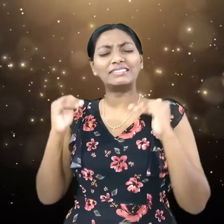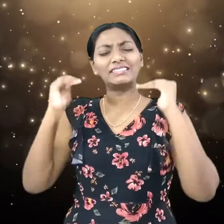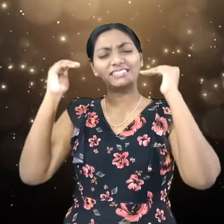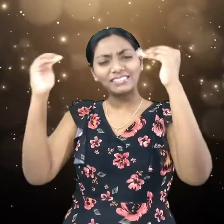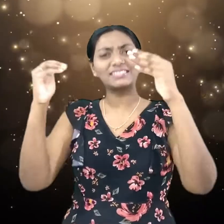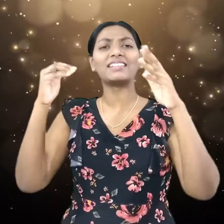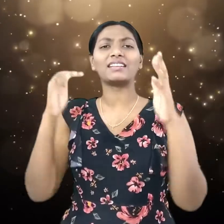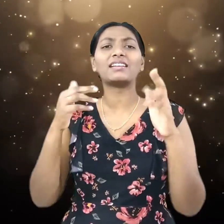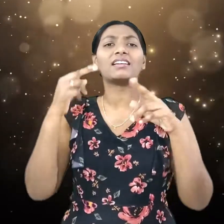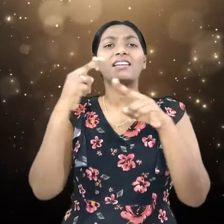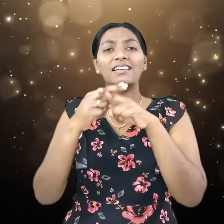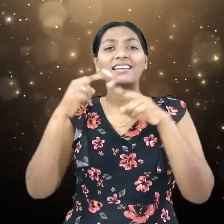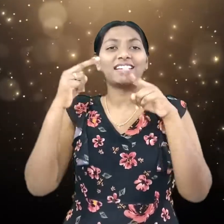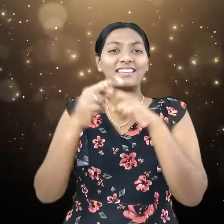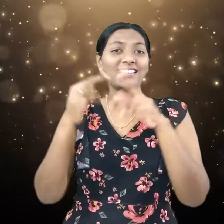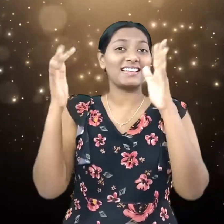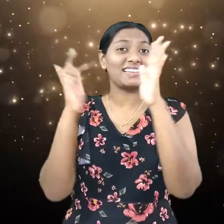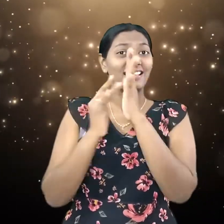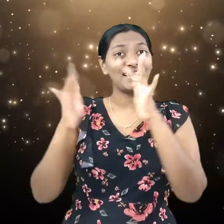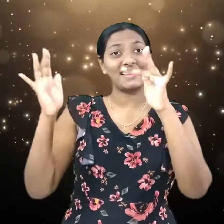नाम है यीशु।